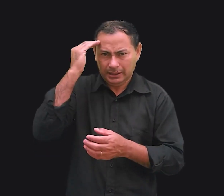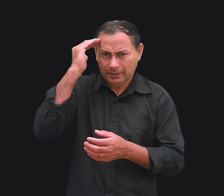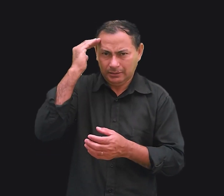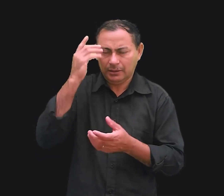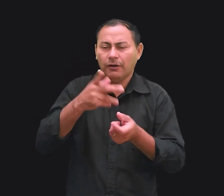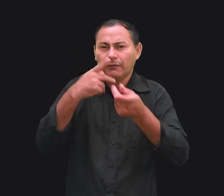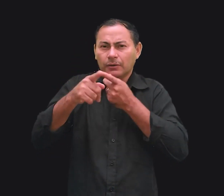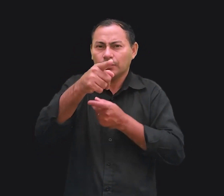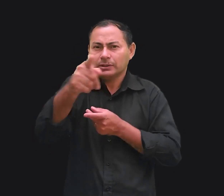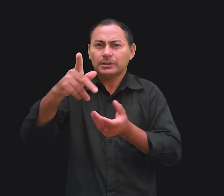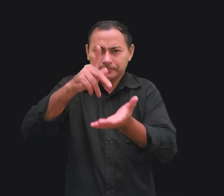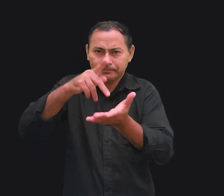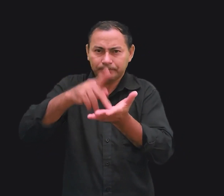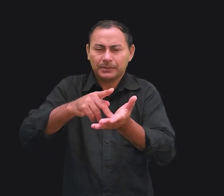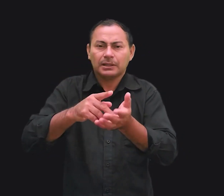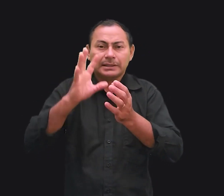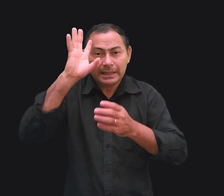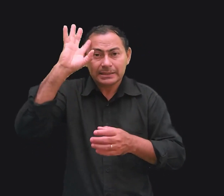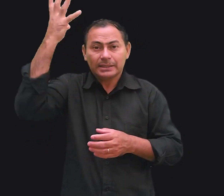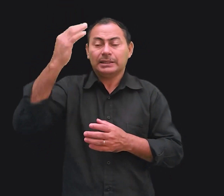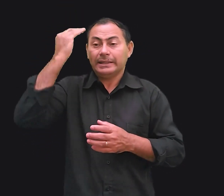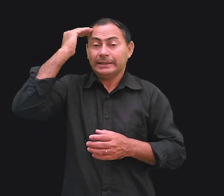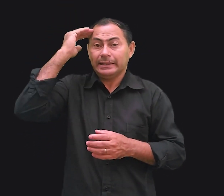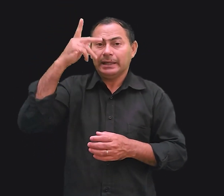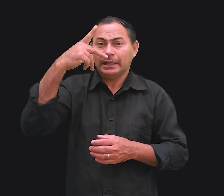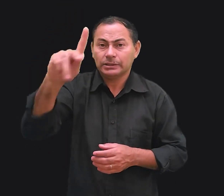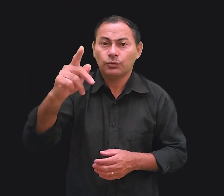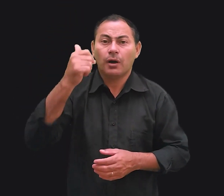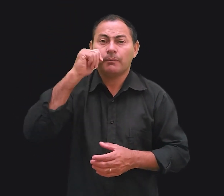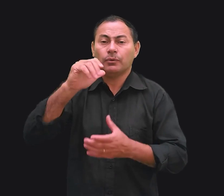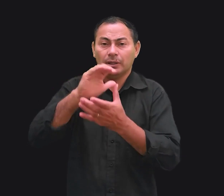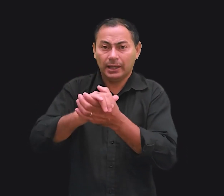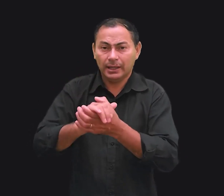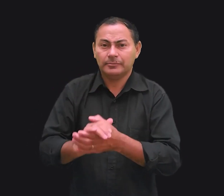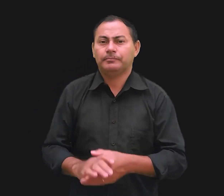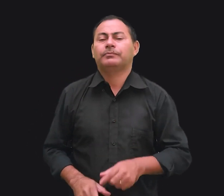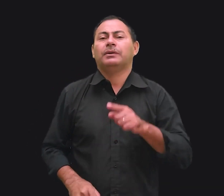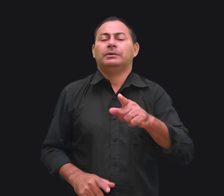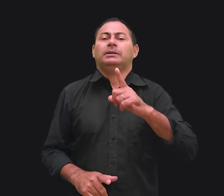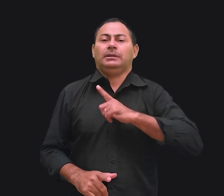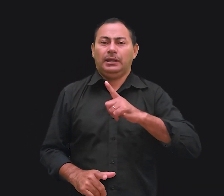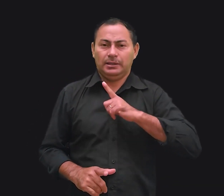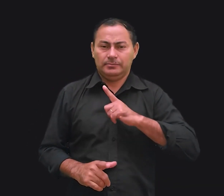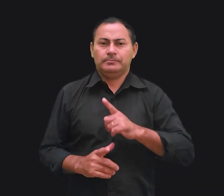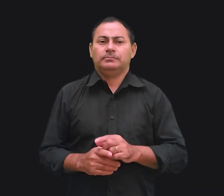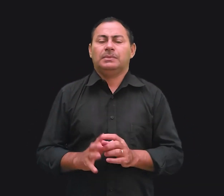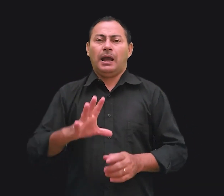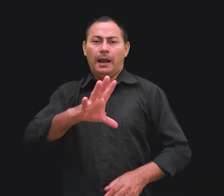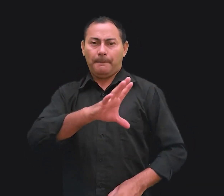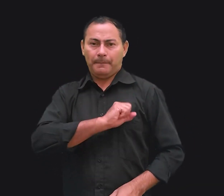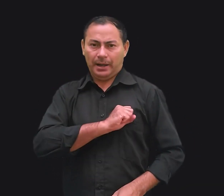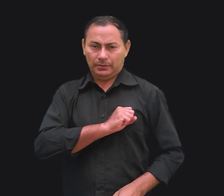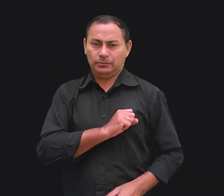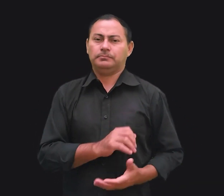estamos dizendo é que se você realmente decidiu entender seu cônjuge, você tem que